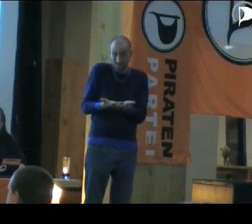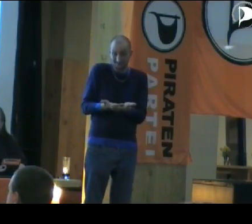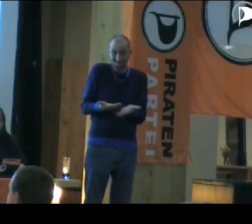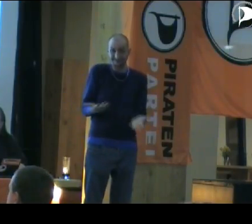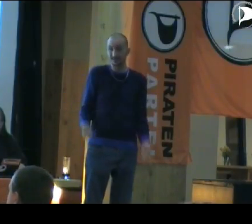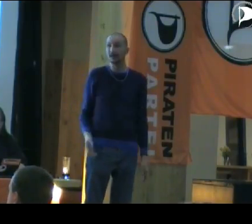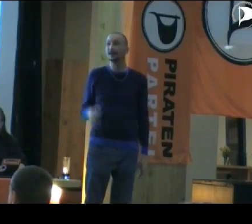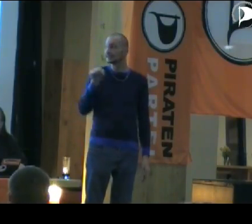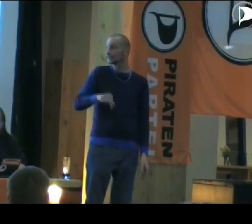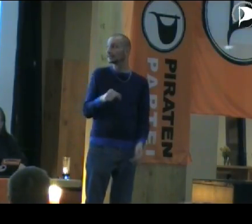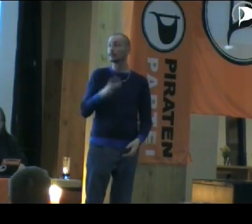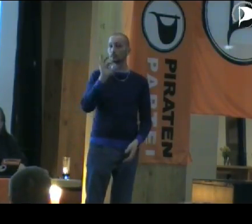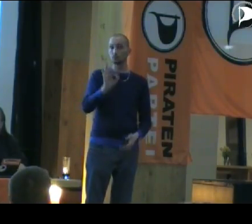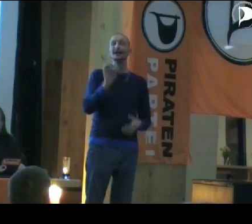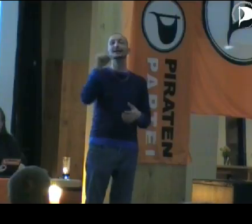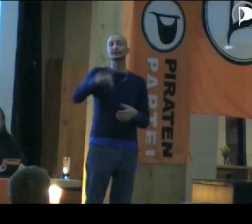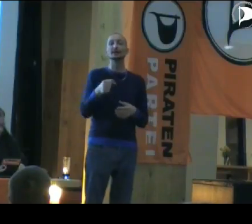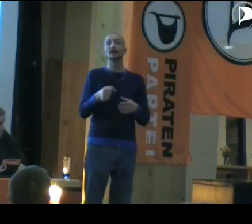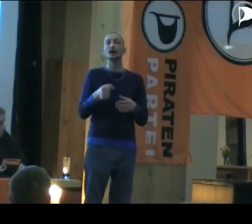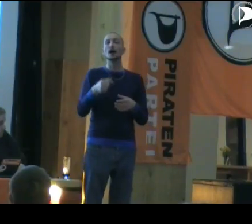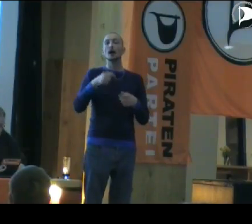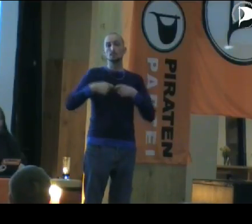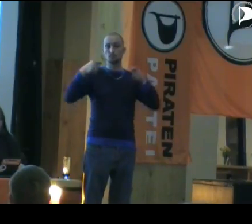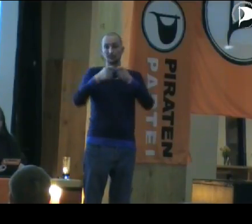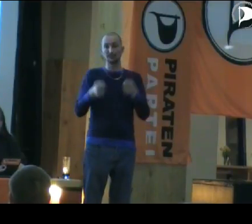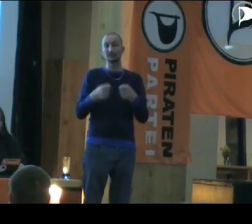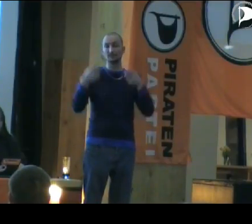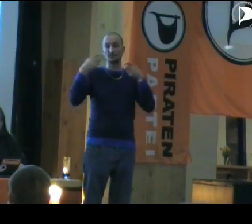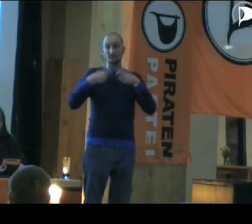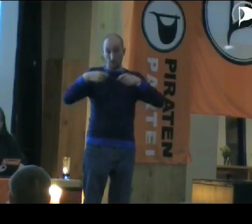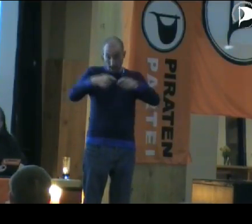so richtig gute polster ist dünn ist man auch nicht wenn